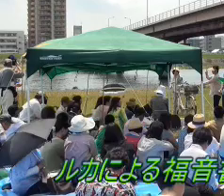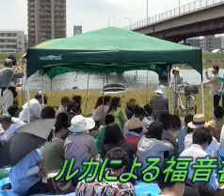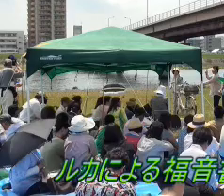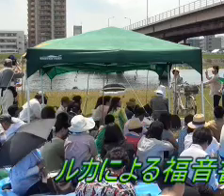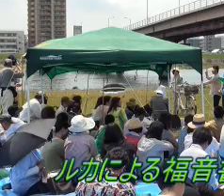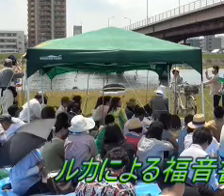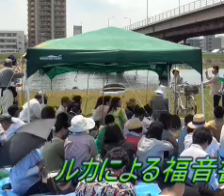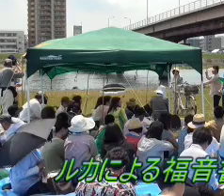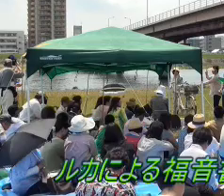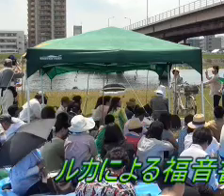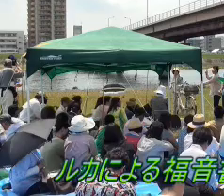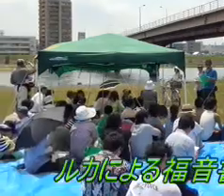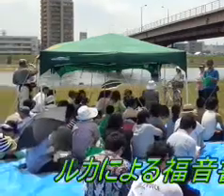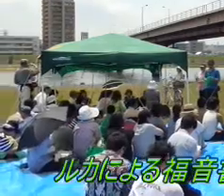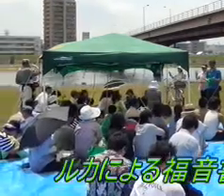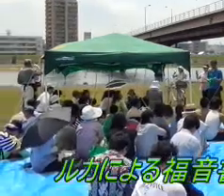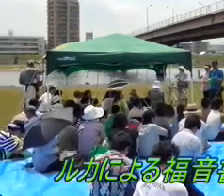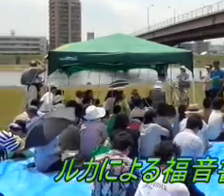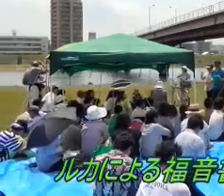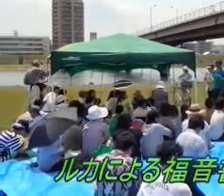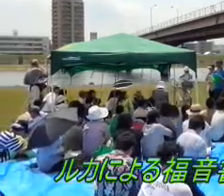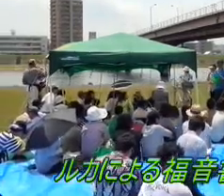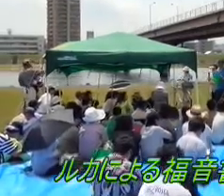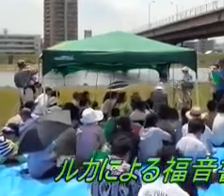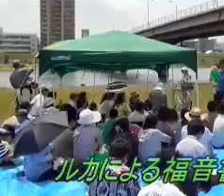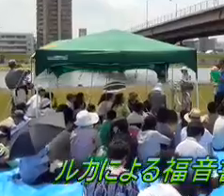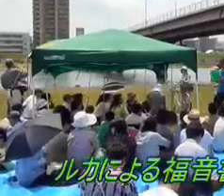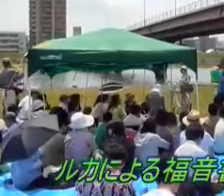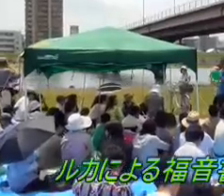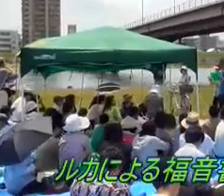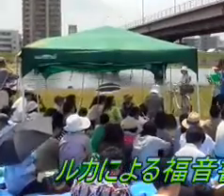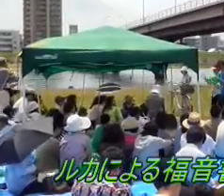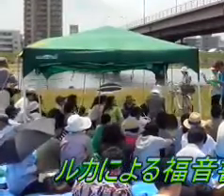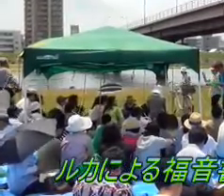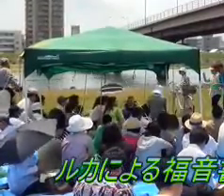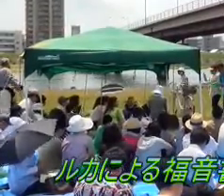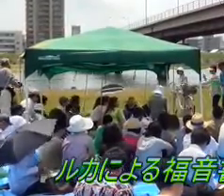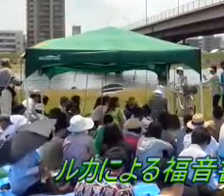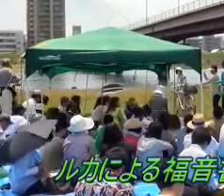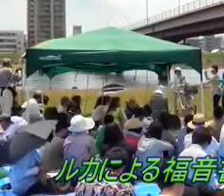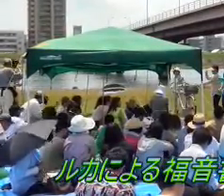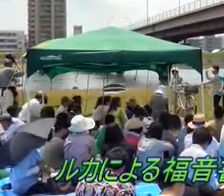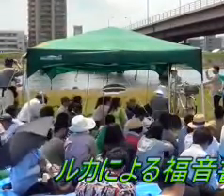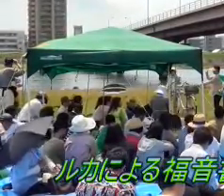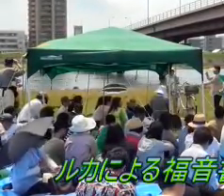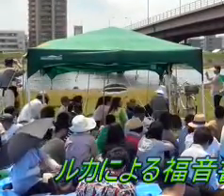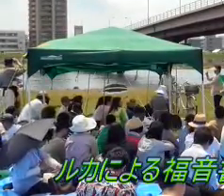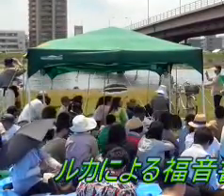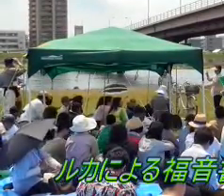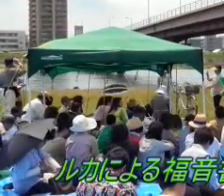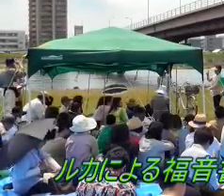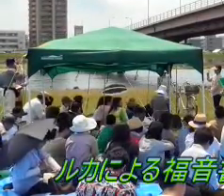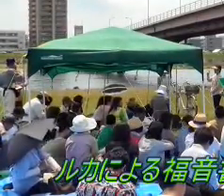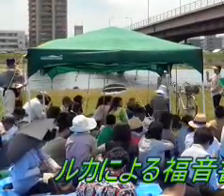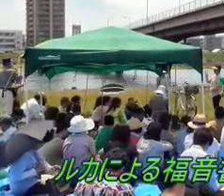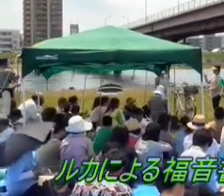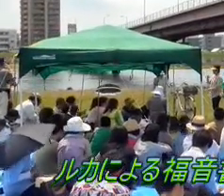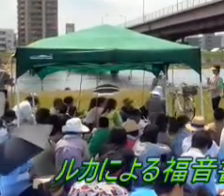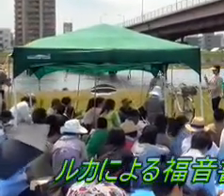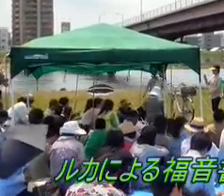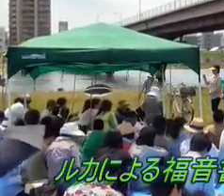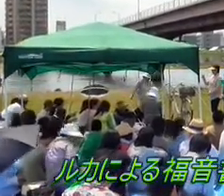読みたいと思います。 ルカによる福音書の15章の1節からお読みします。徴税人